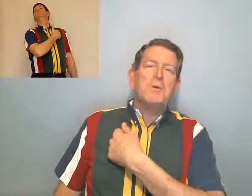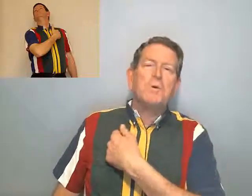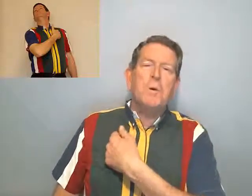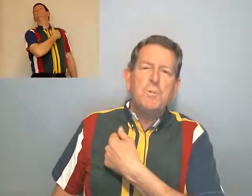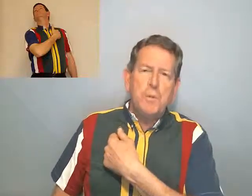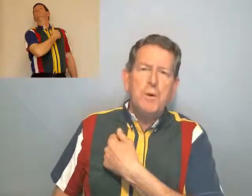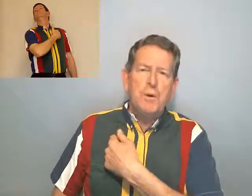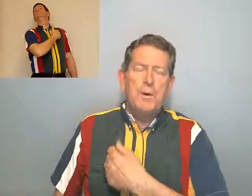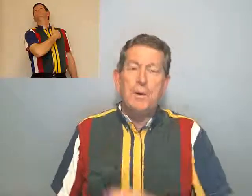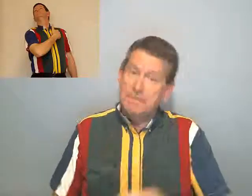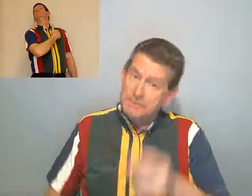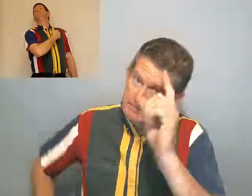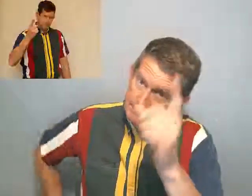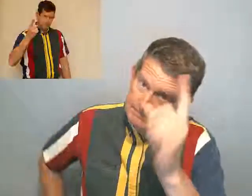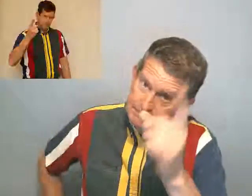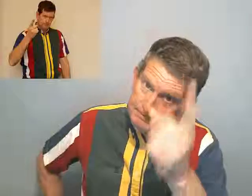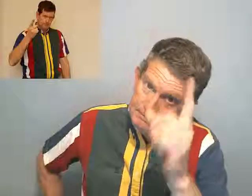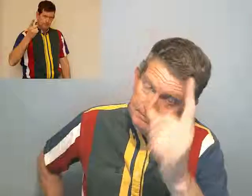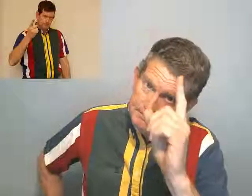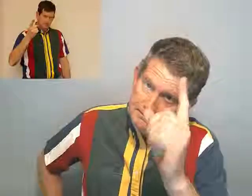Je peux.